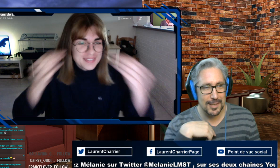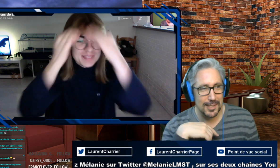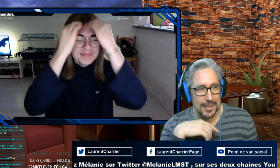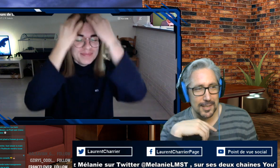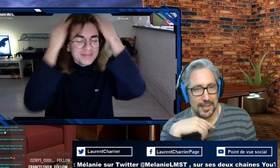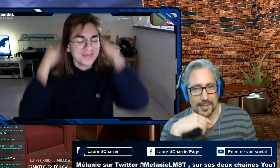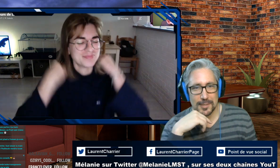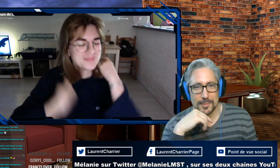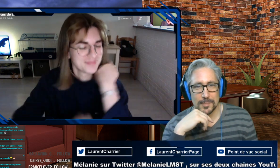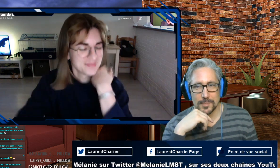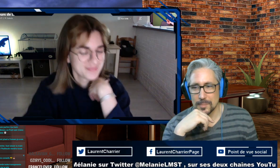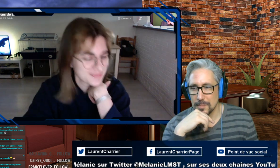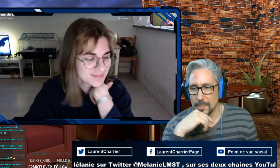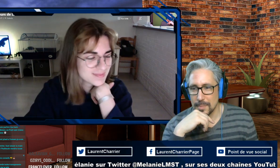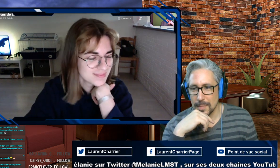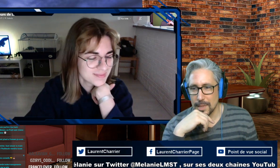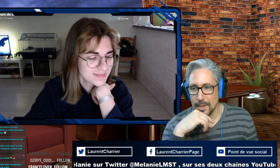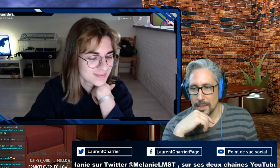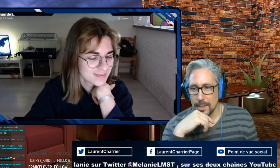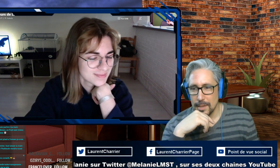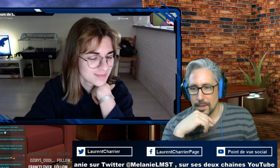ouais.